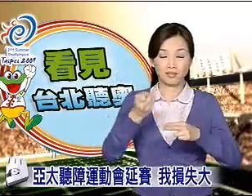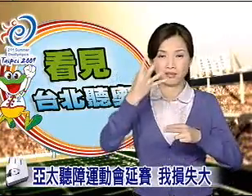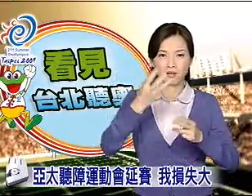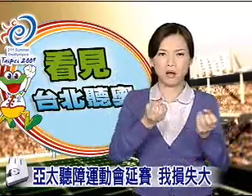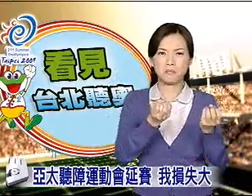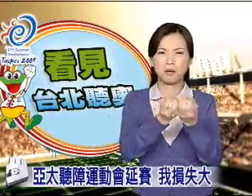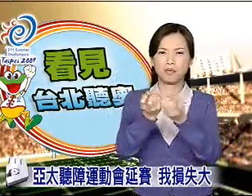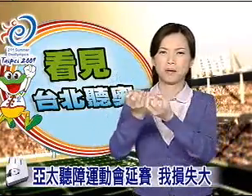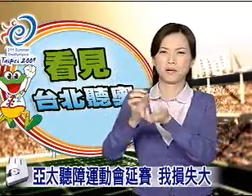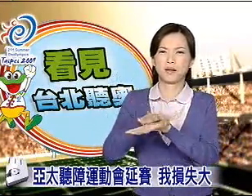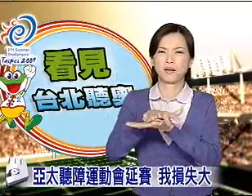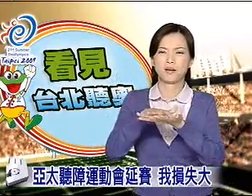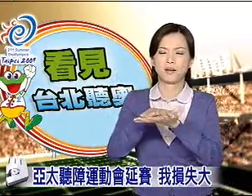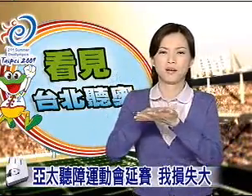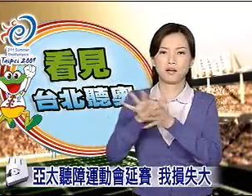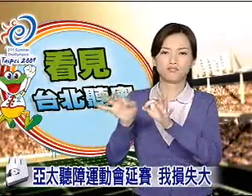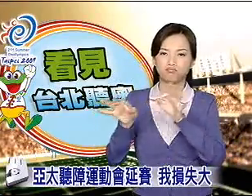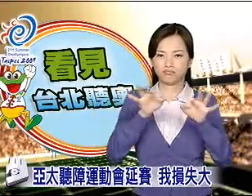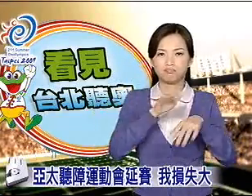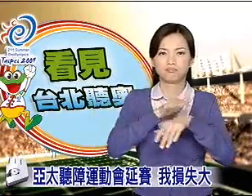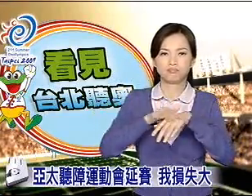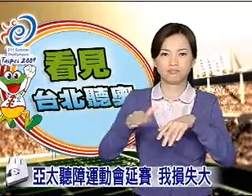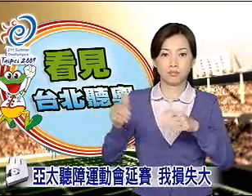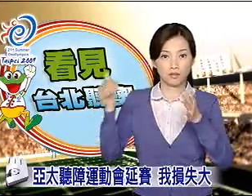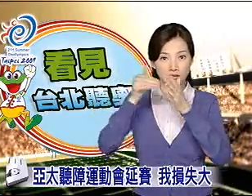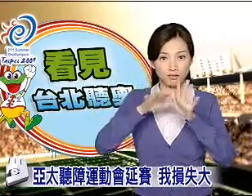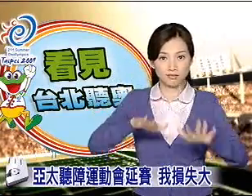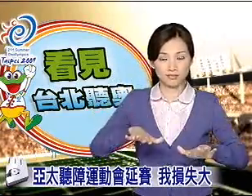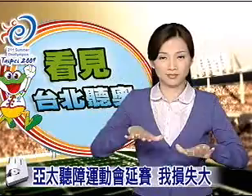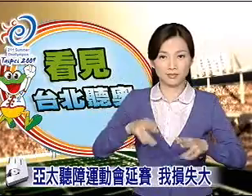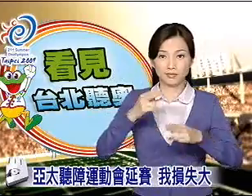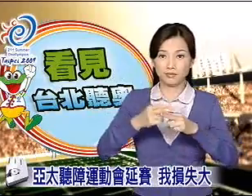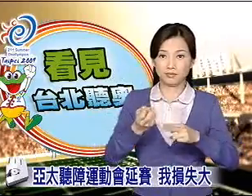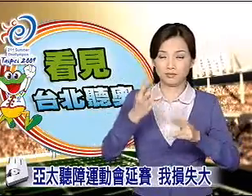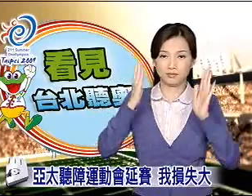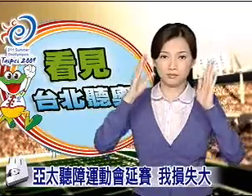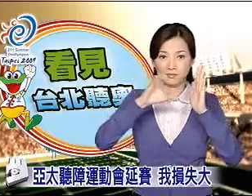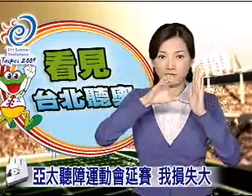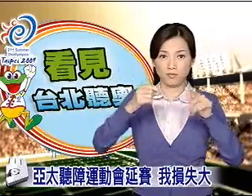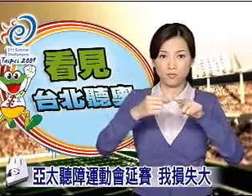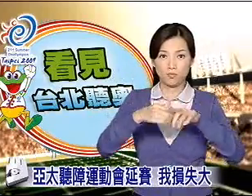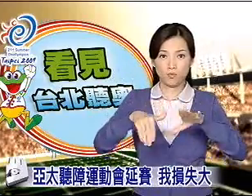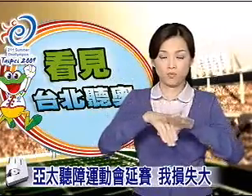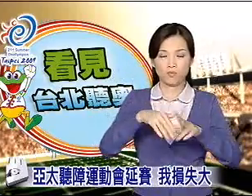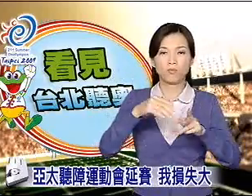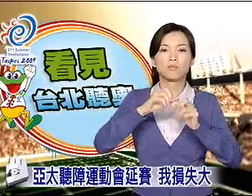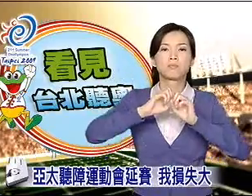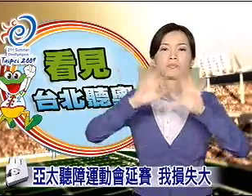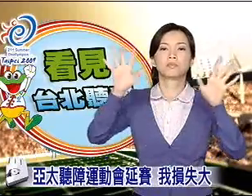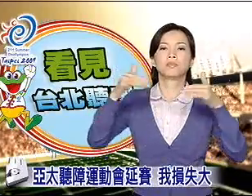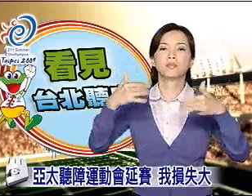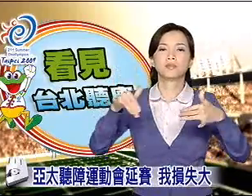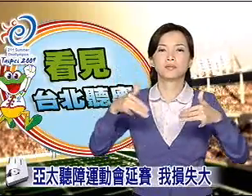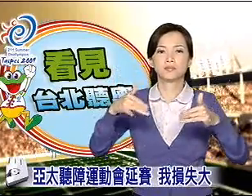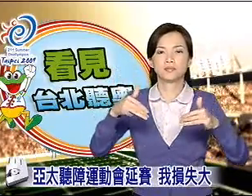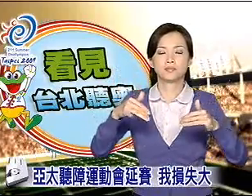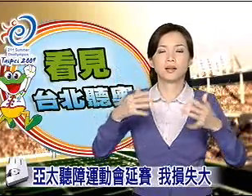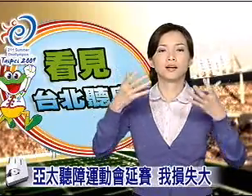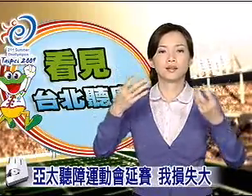特情势不稳要延期的消息。但是截至目前为止，科威特方面还没有正式公文对外公